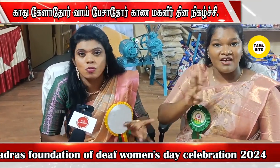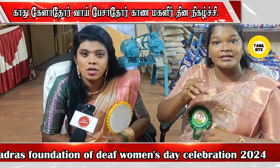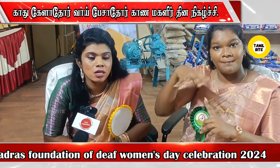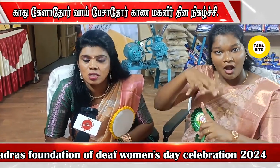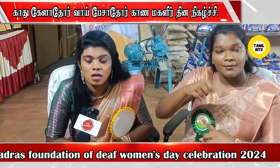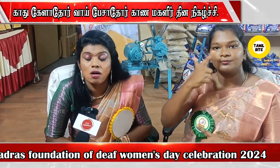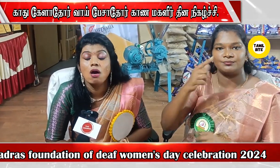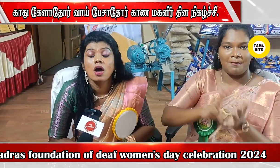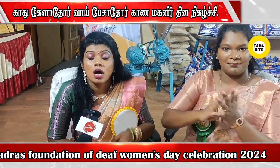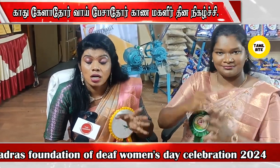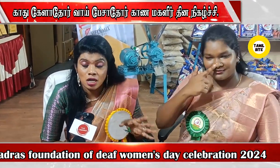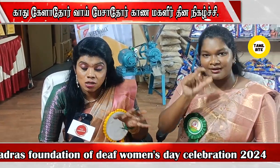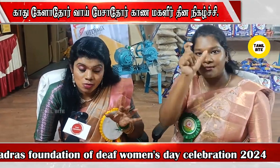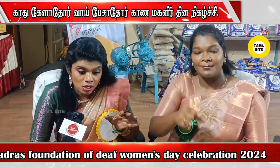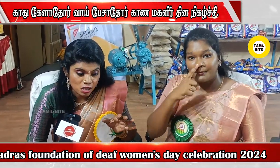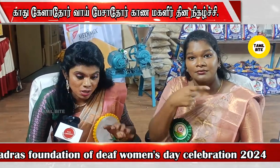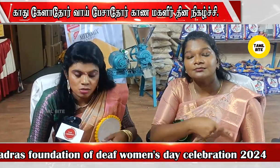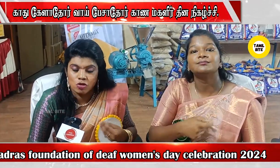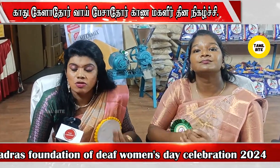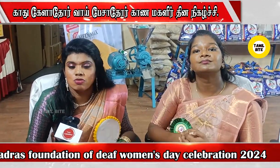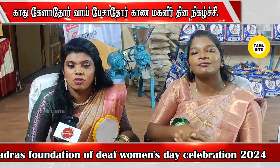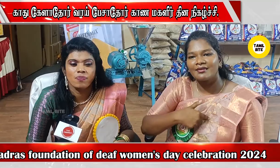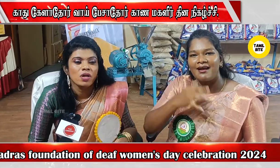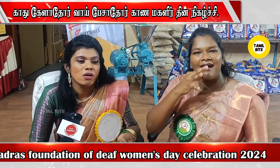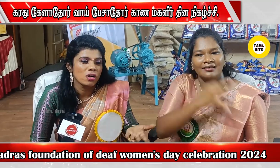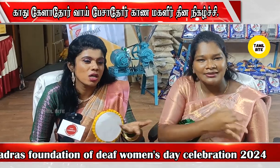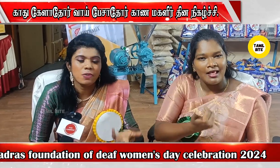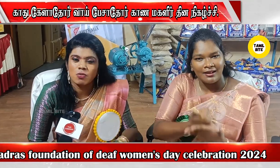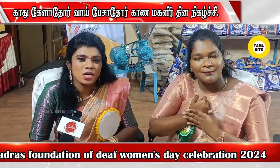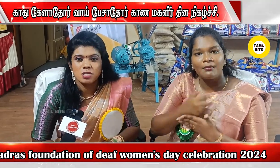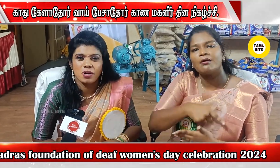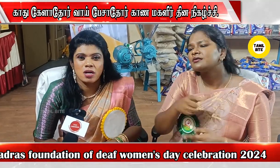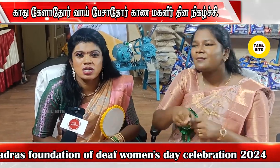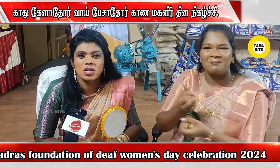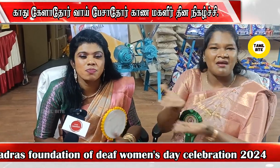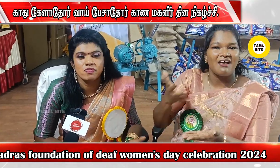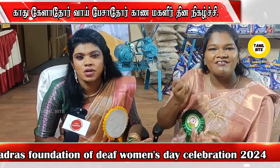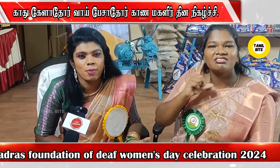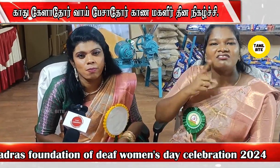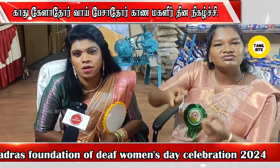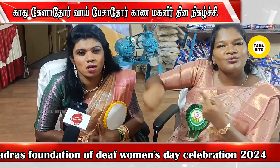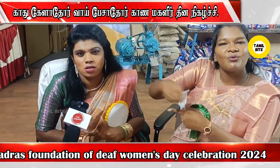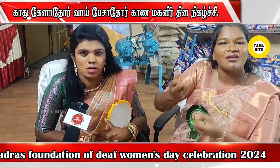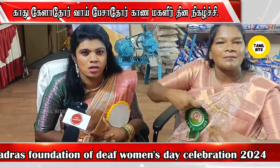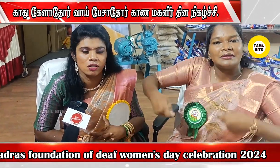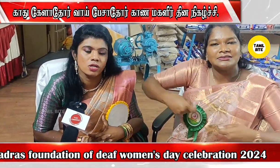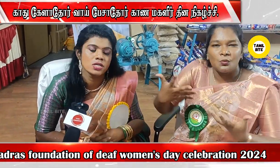urusan orang itu orang. Kalian macam tu kuli, kan? Nara itu kumpa kat perangga, kira dia apa pernah kekerangan tu?